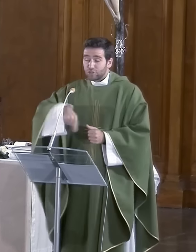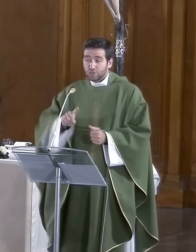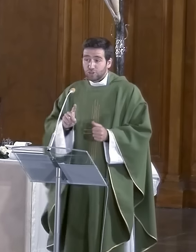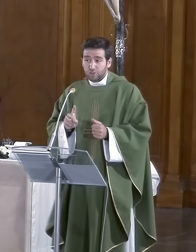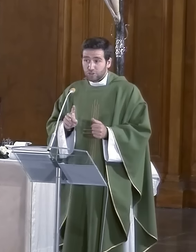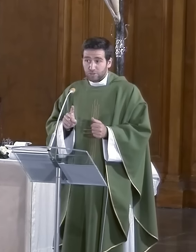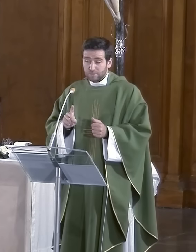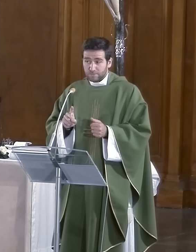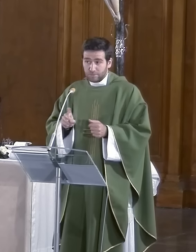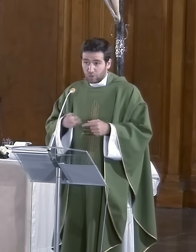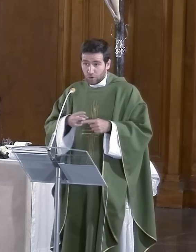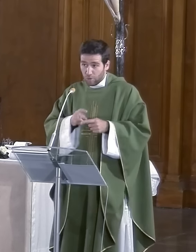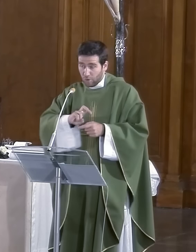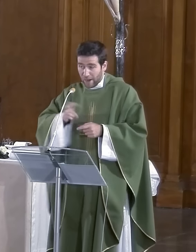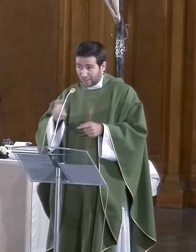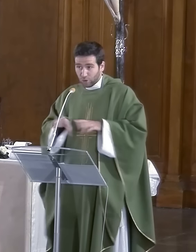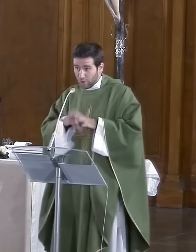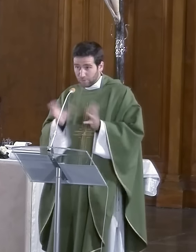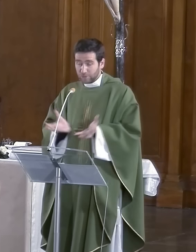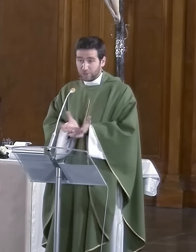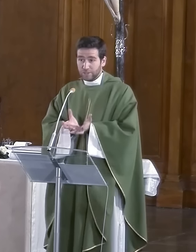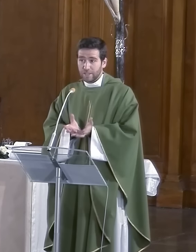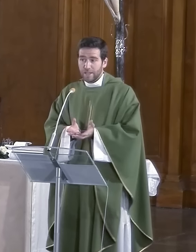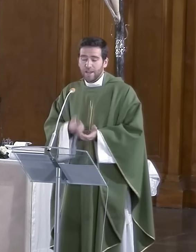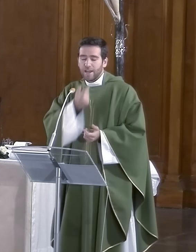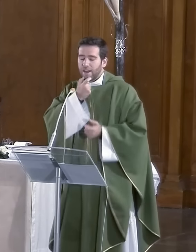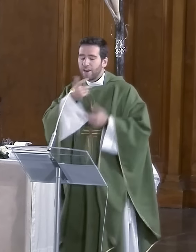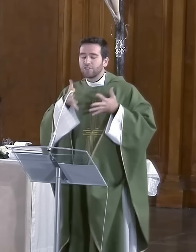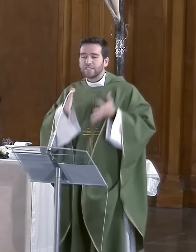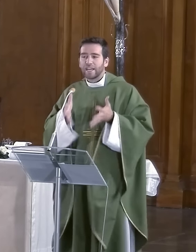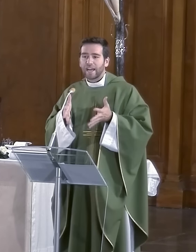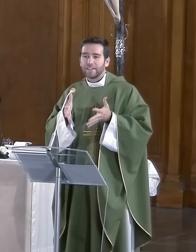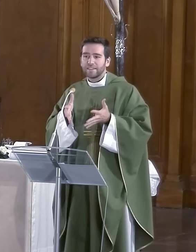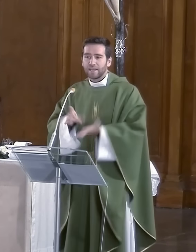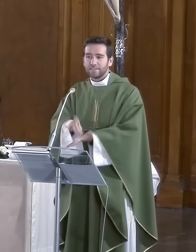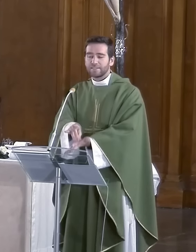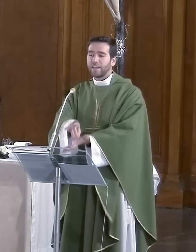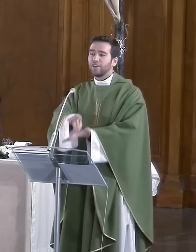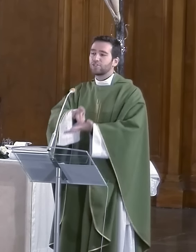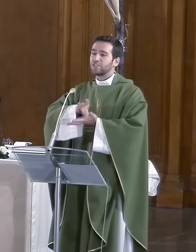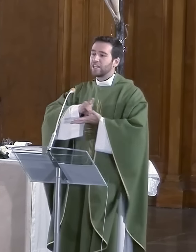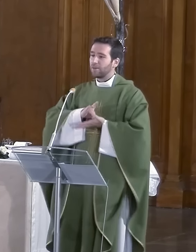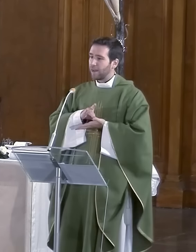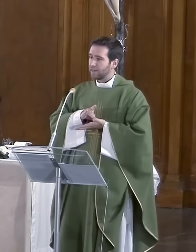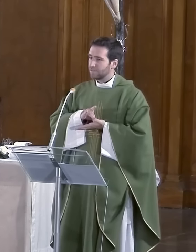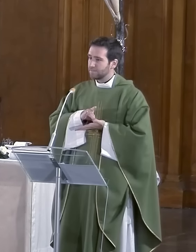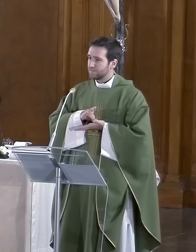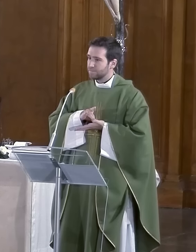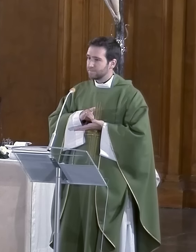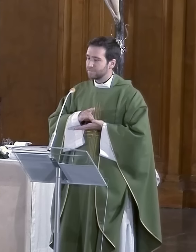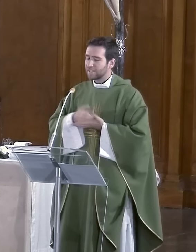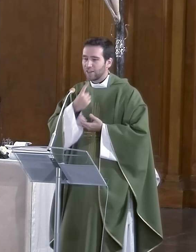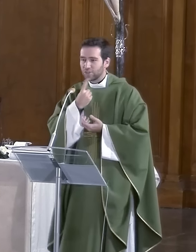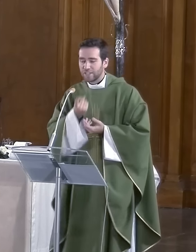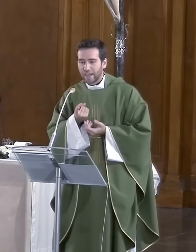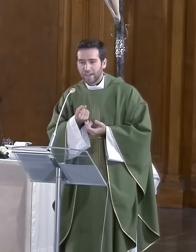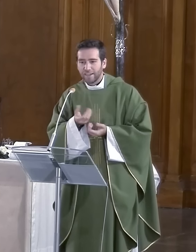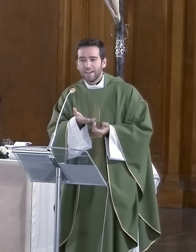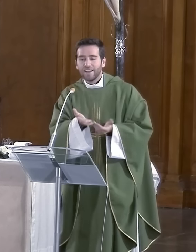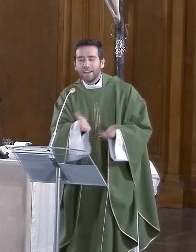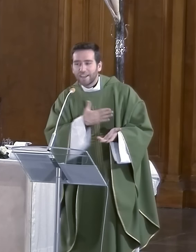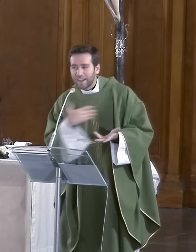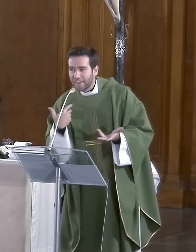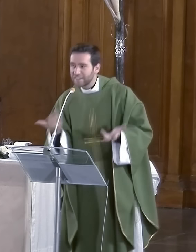a nosotros, como a todo el mundo, nos encanta que nos sirvan, que nos